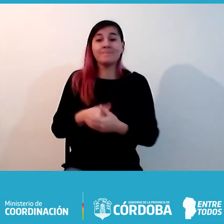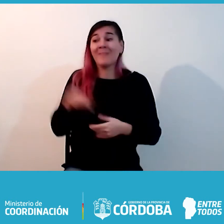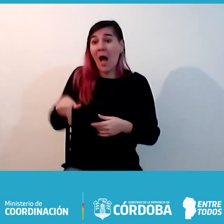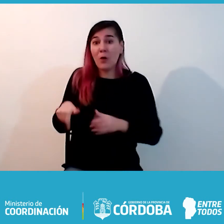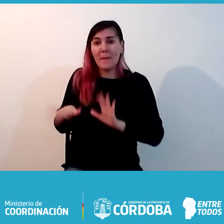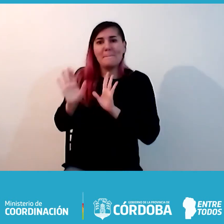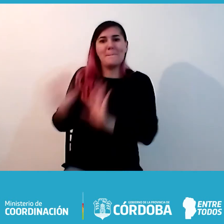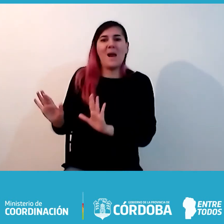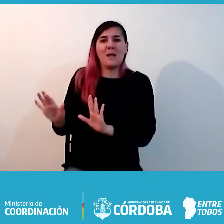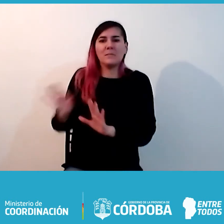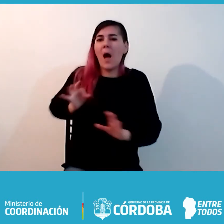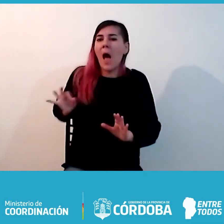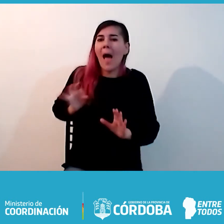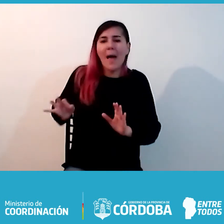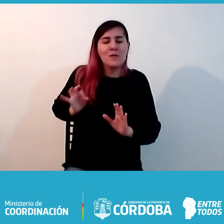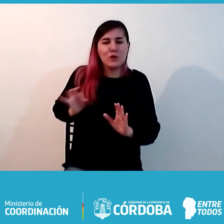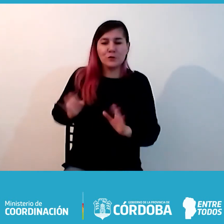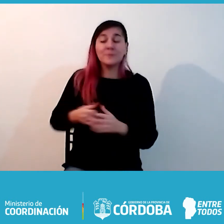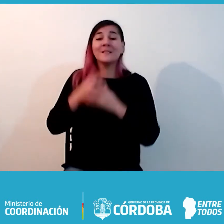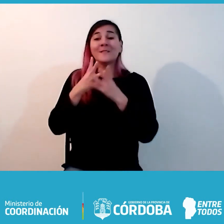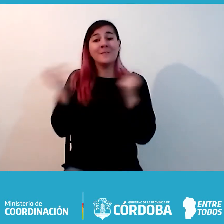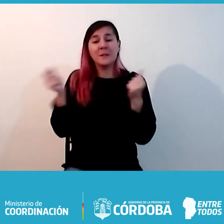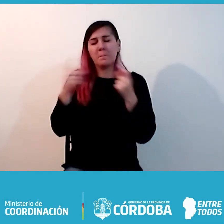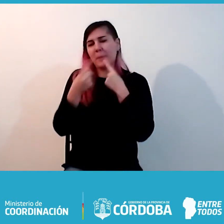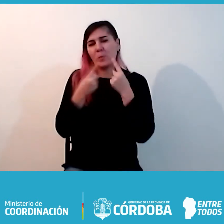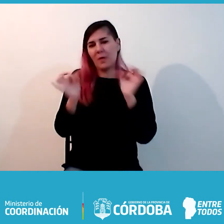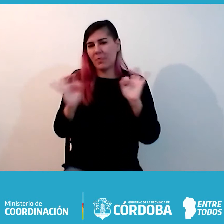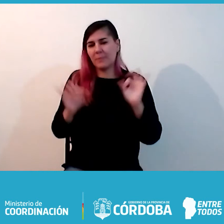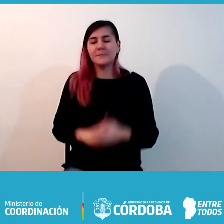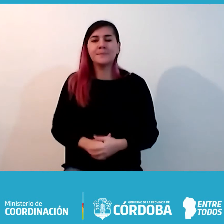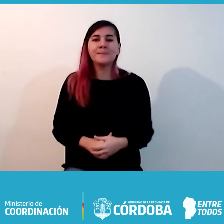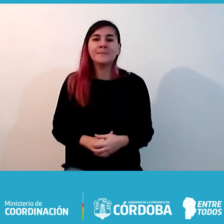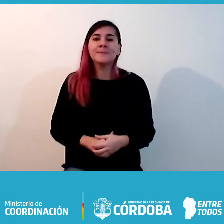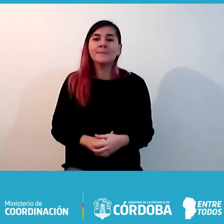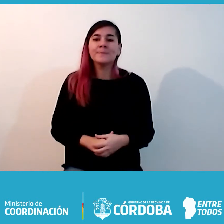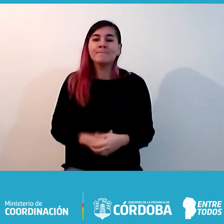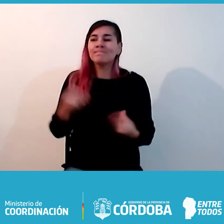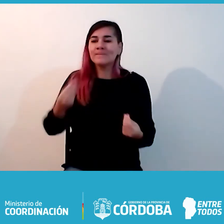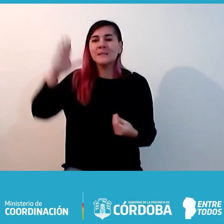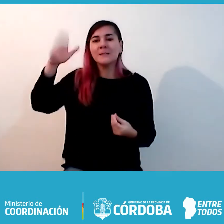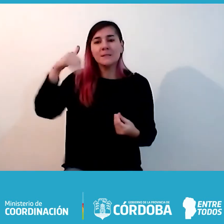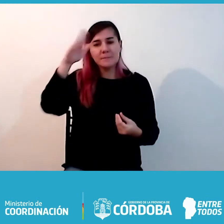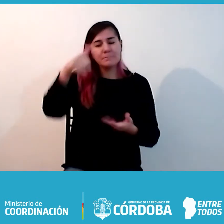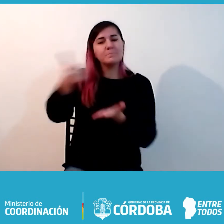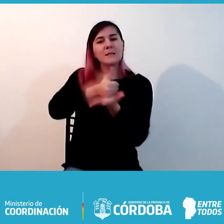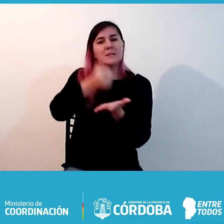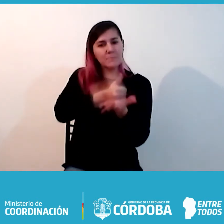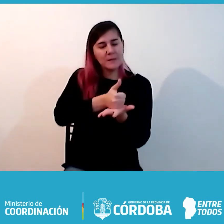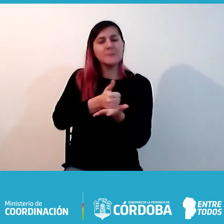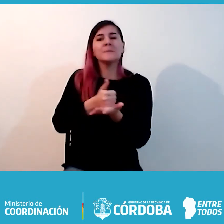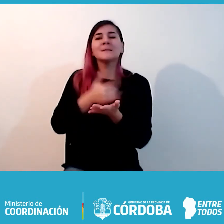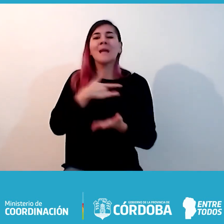paralizado durante años. Culmina su alocución sin formular preguntas. Convocados a la participación se le participa a la